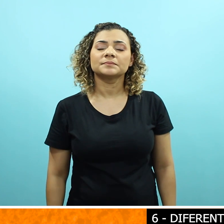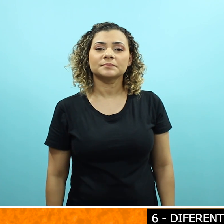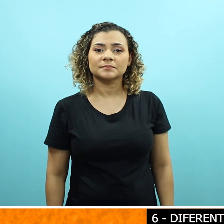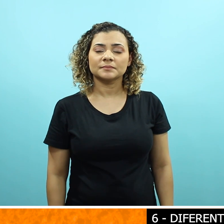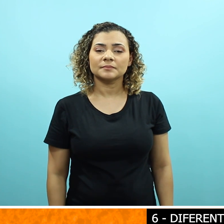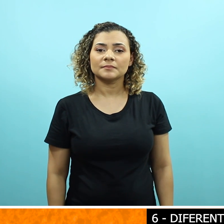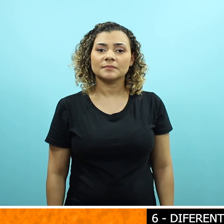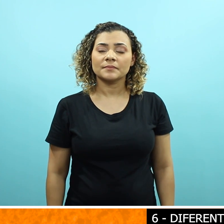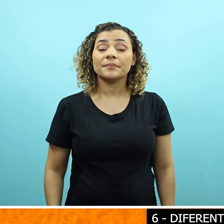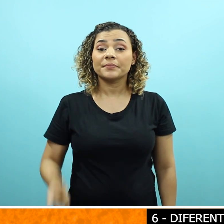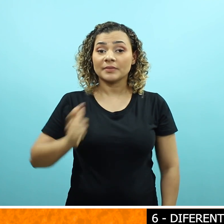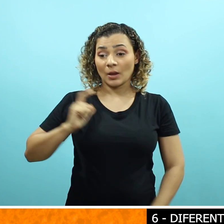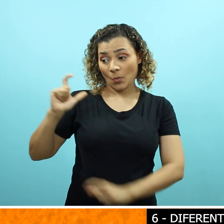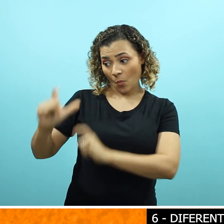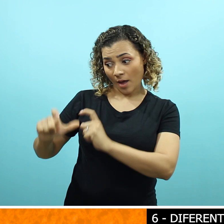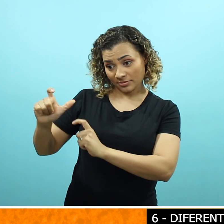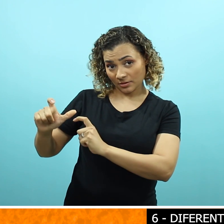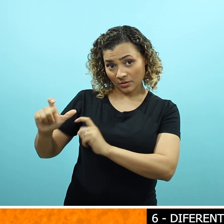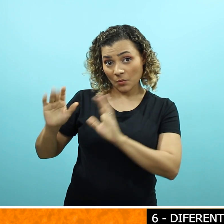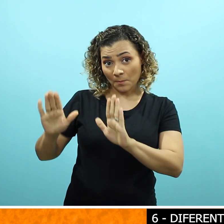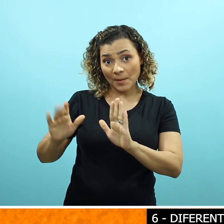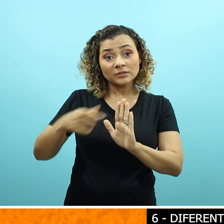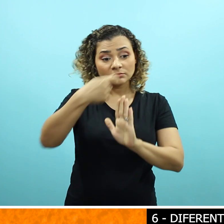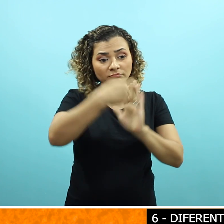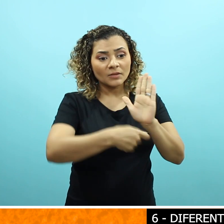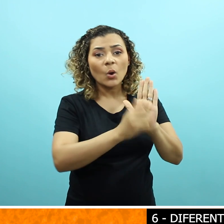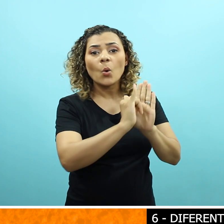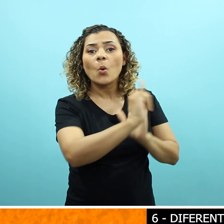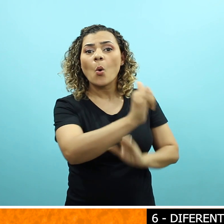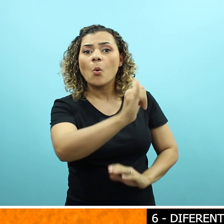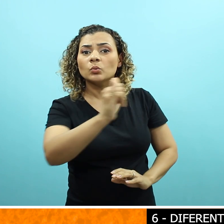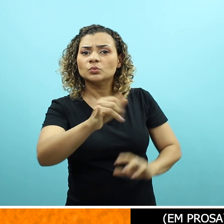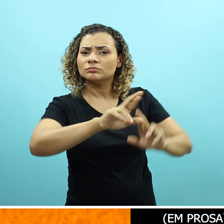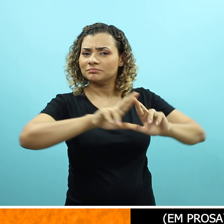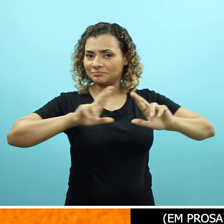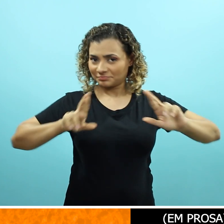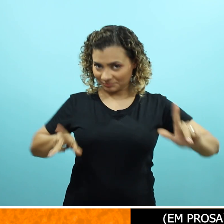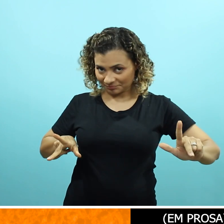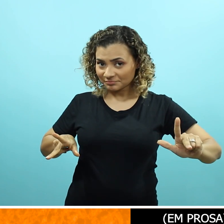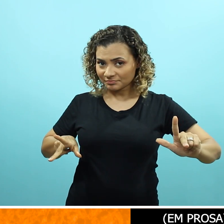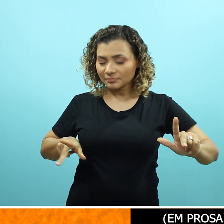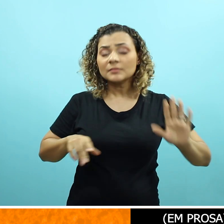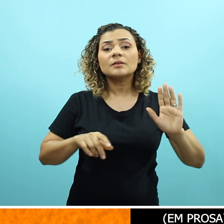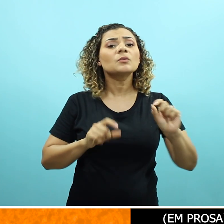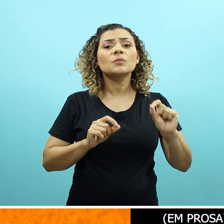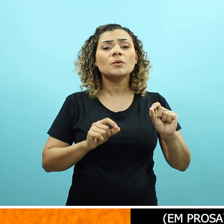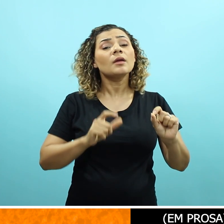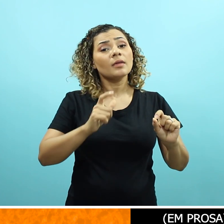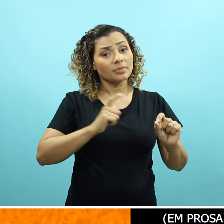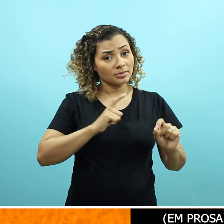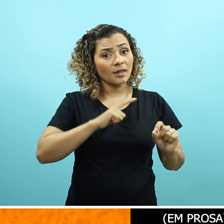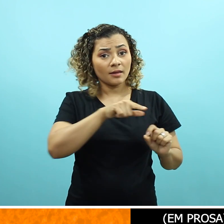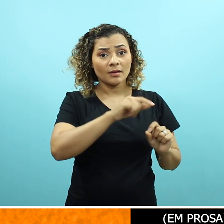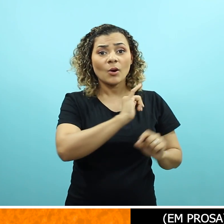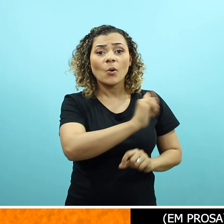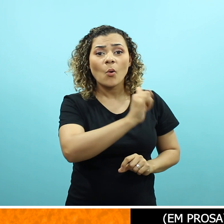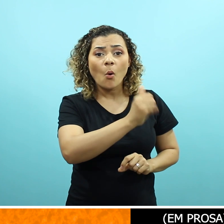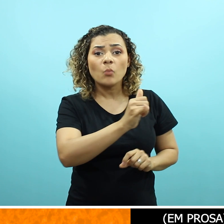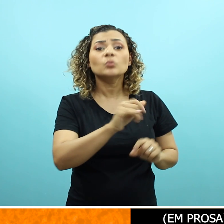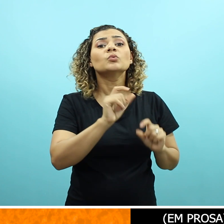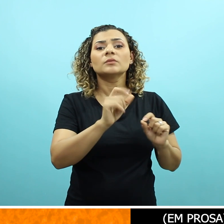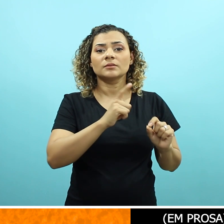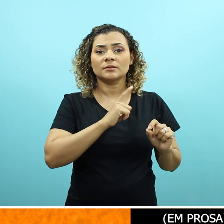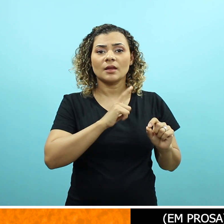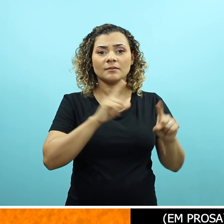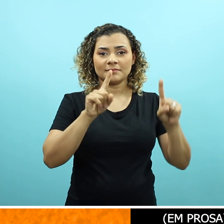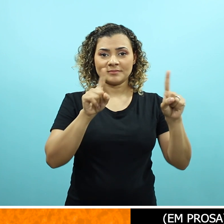6. Diferentemente dos quadrinhos, no conto em prosa, o autor utiliza